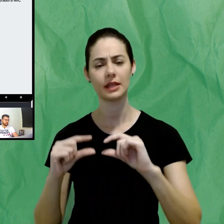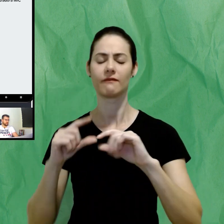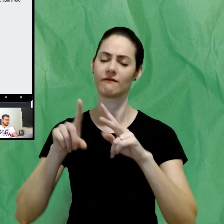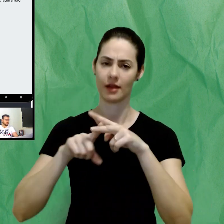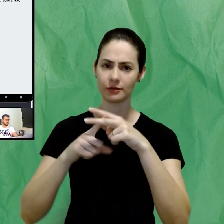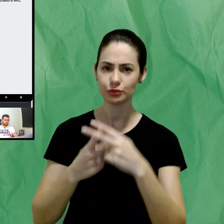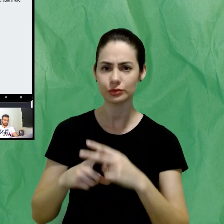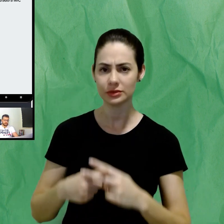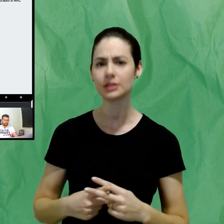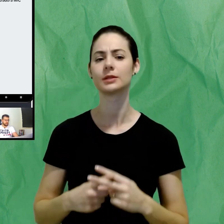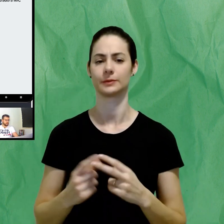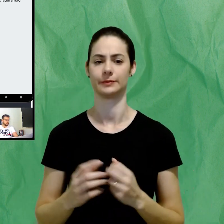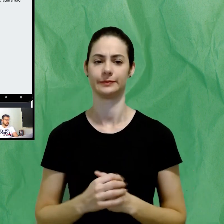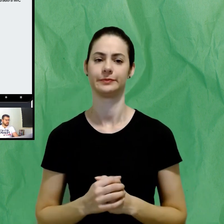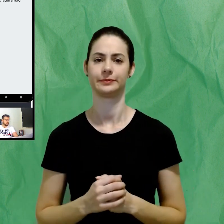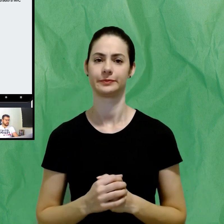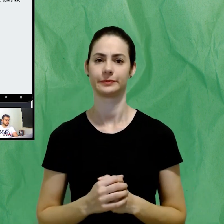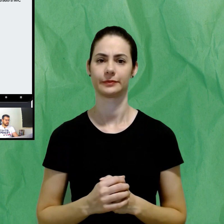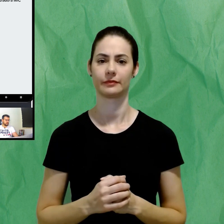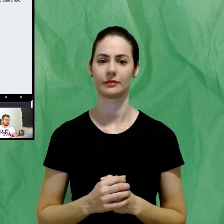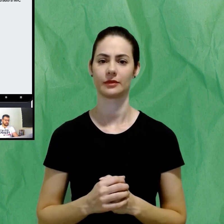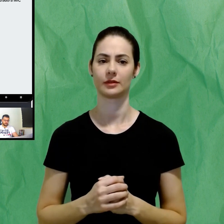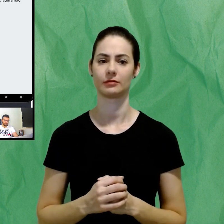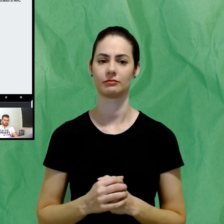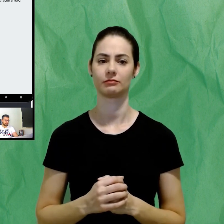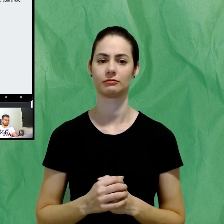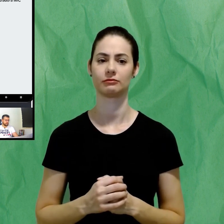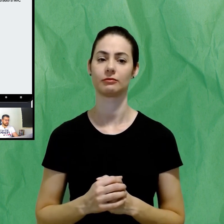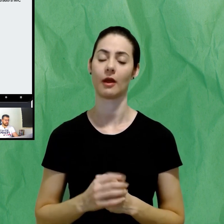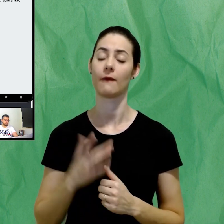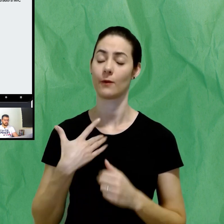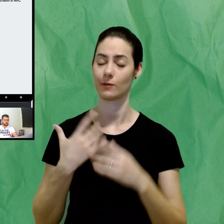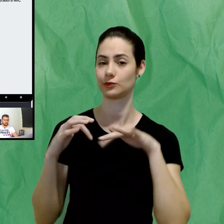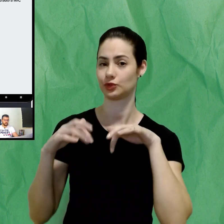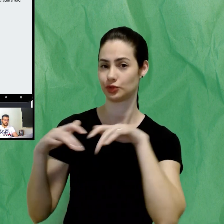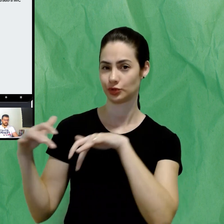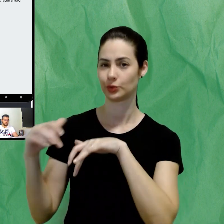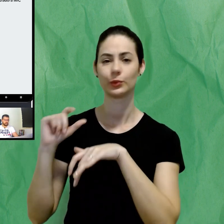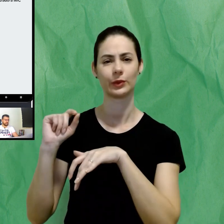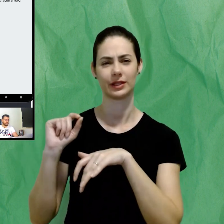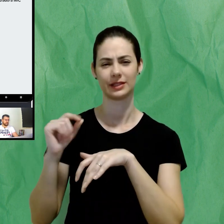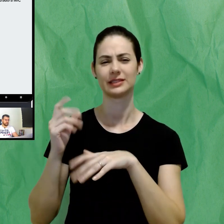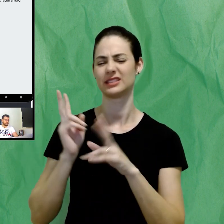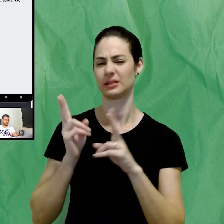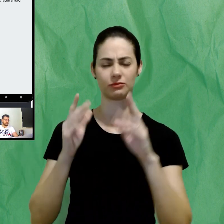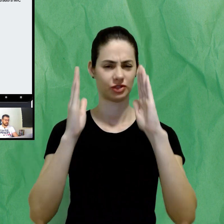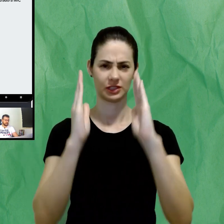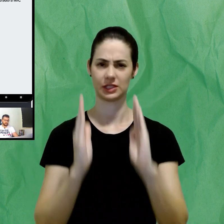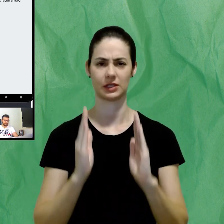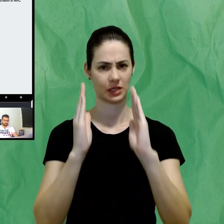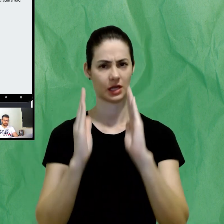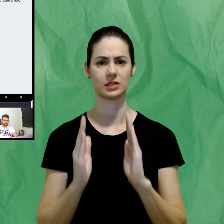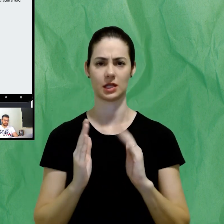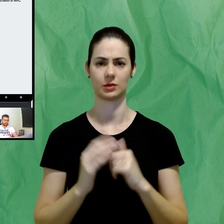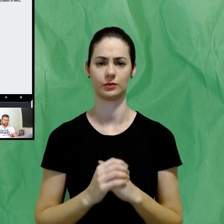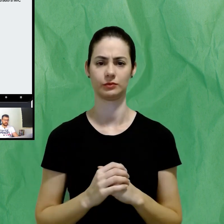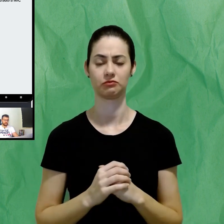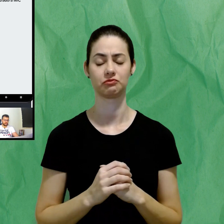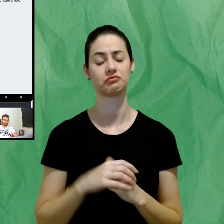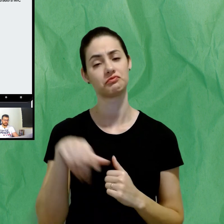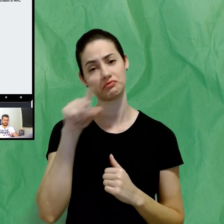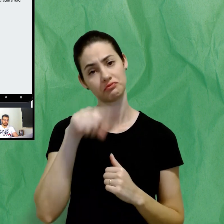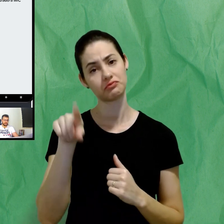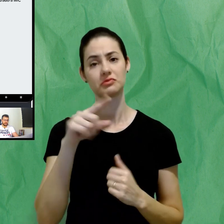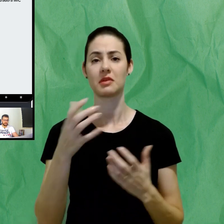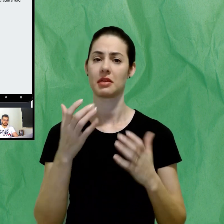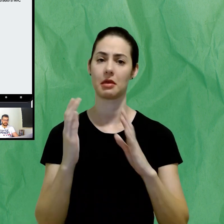pequeno. E aí, eu posso vir aqui e falar o seguinte, eu vou fazer tudo centralizado, tá? Se vocês quiserem